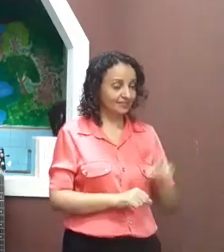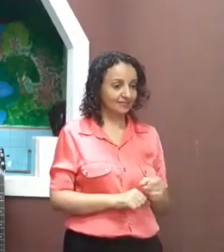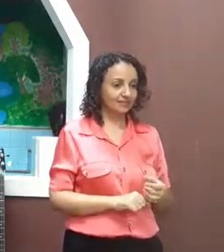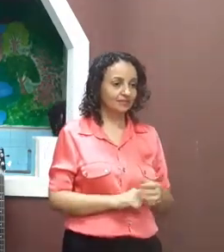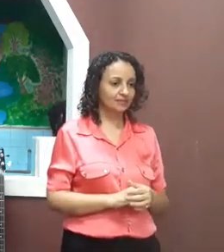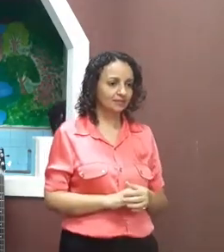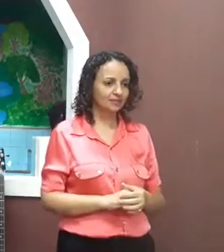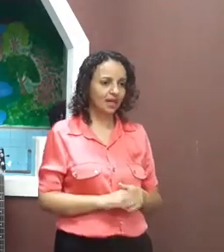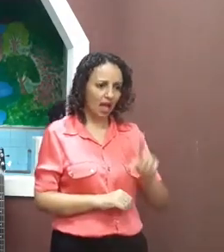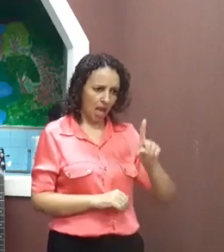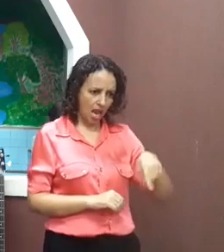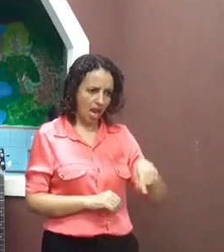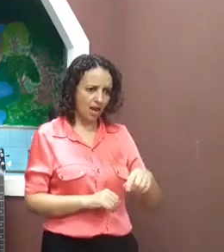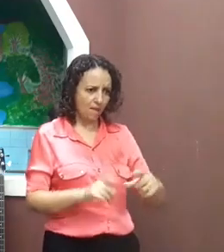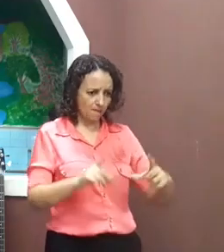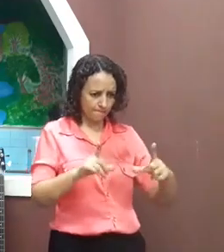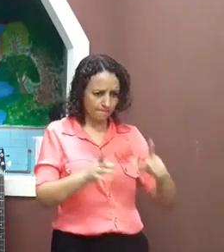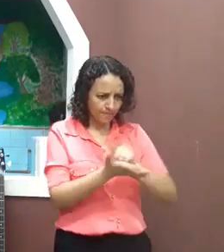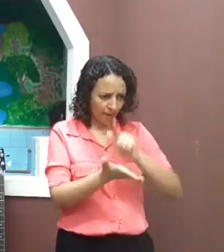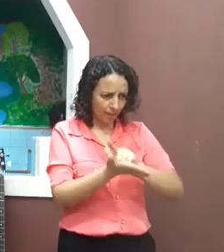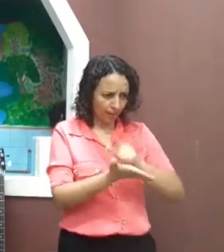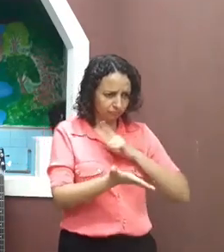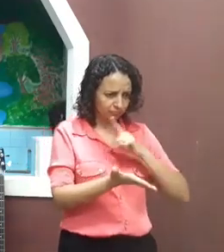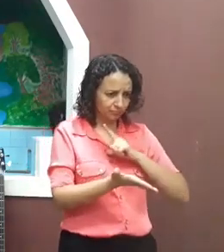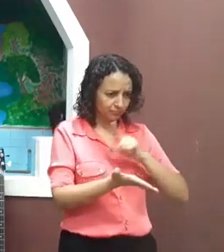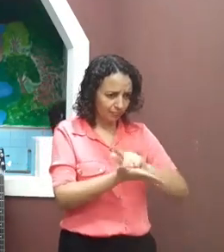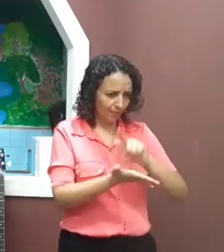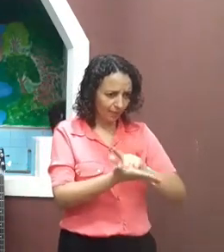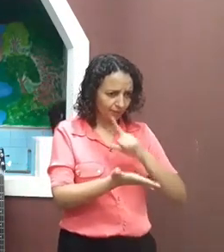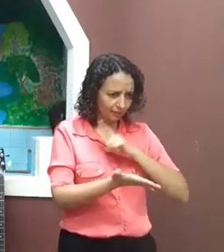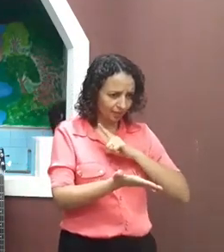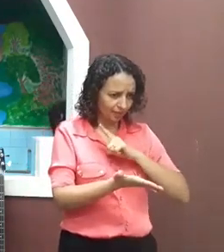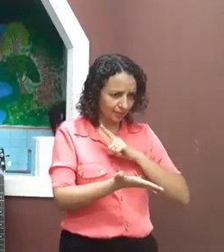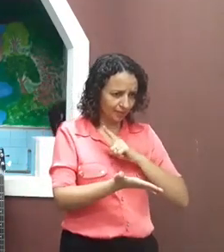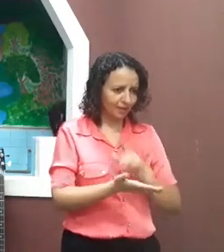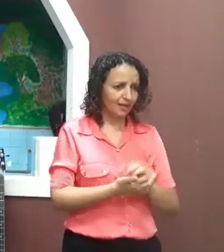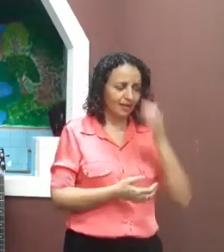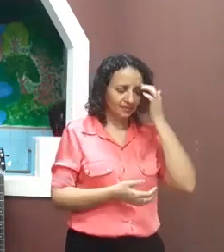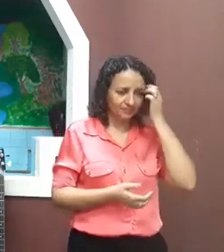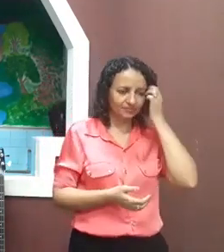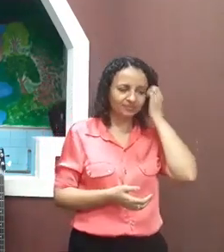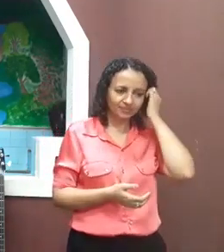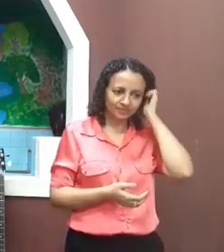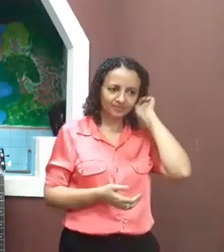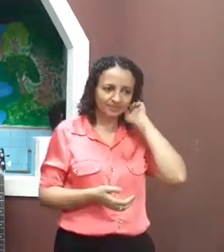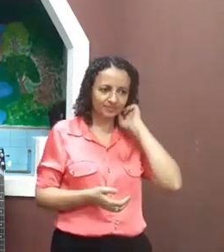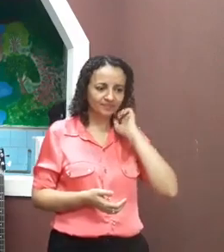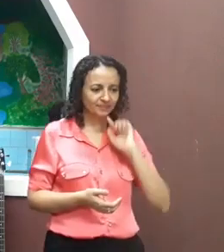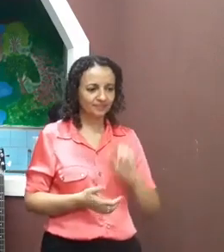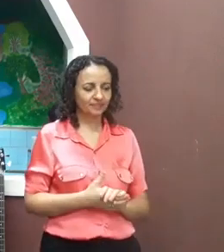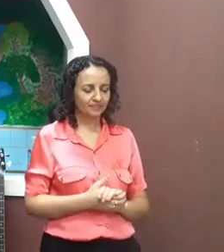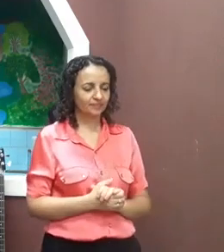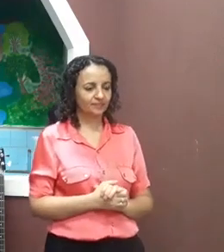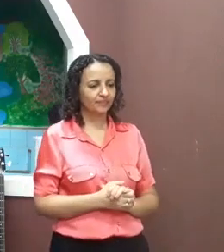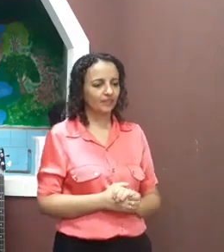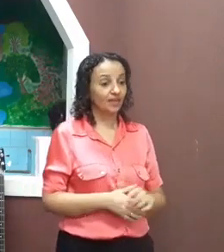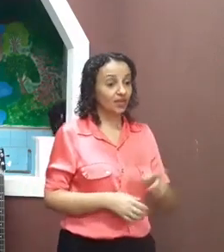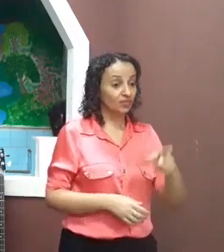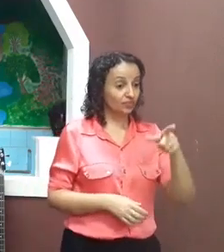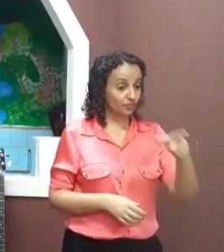A diferença entre aquele que visita não é na relação não, de membros, de um papel não, tá? Não é isso não. Está